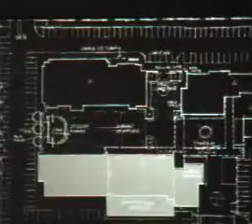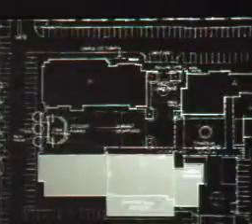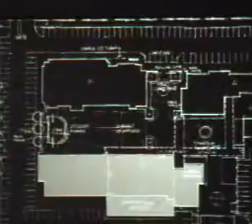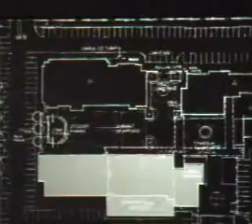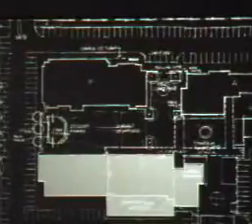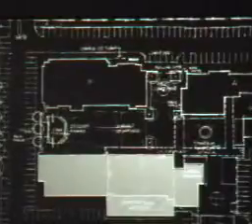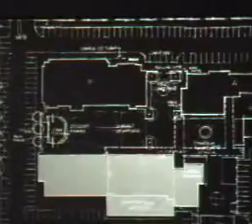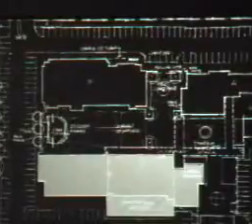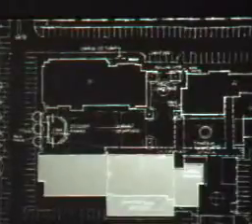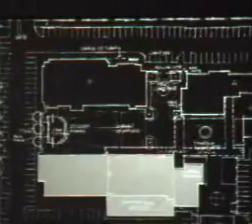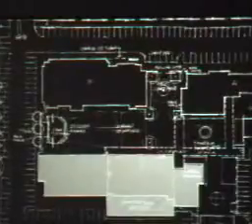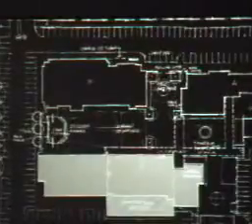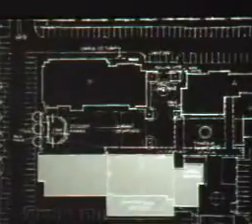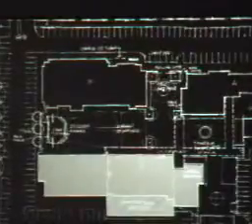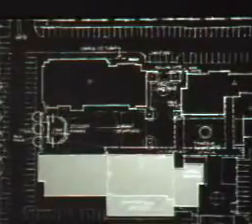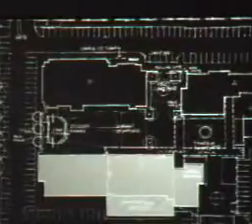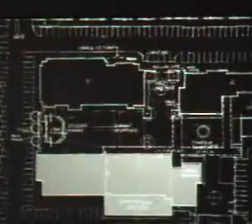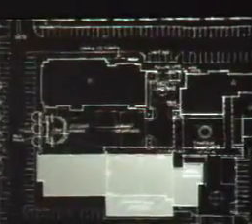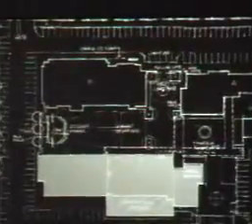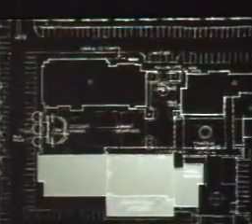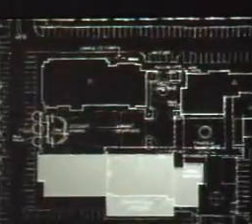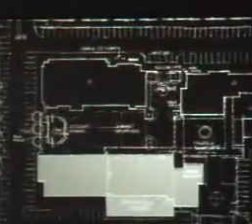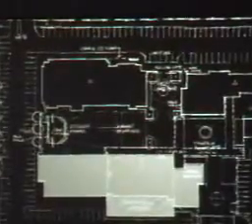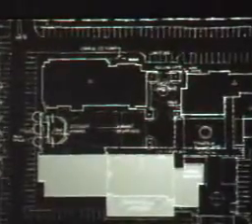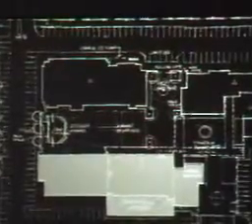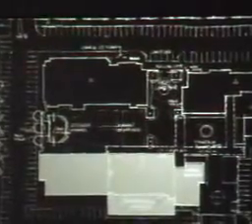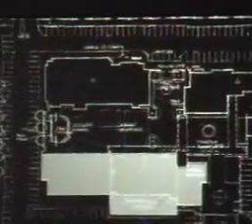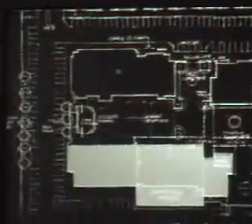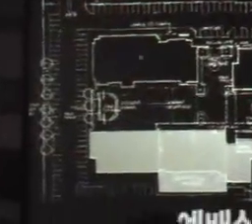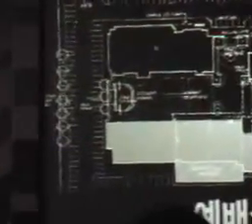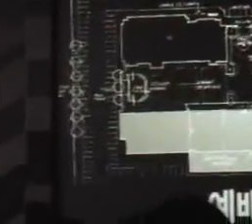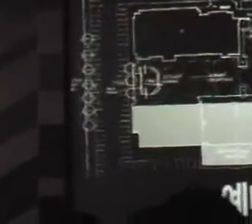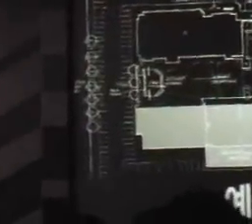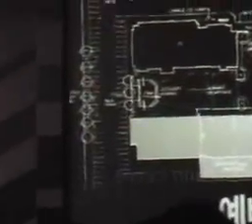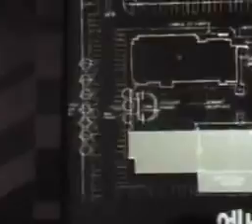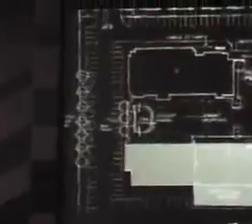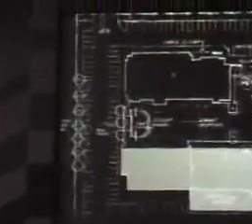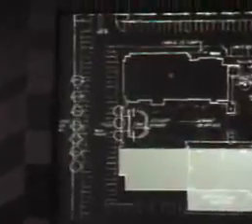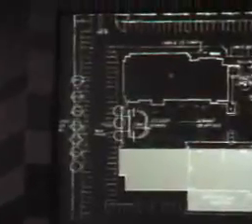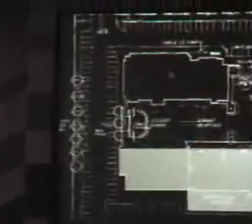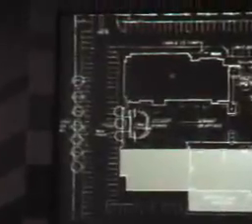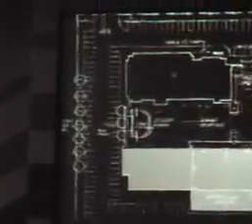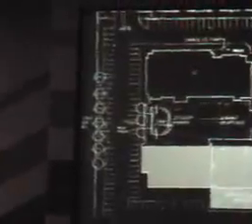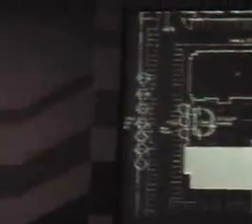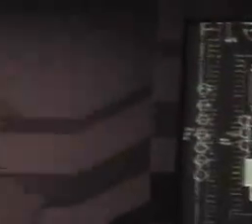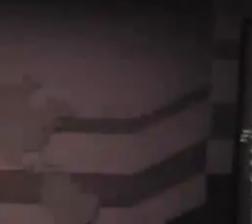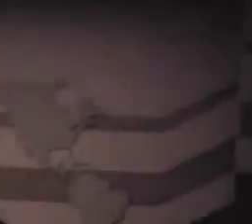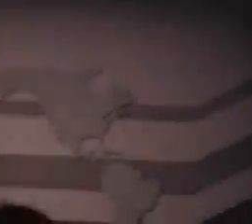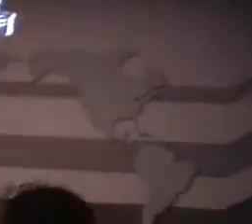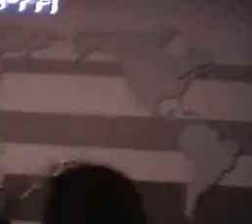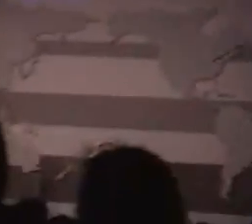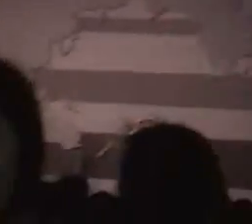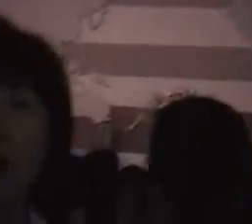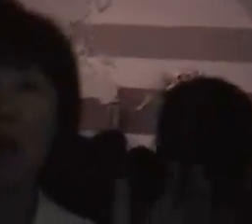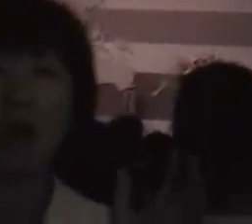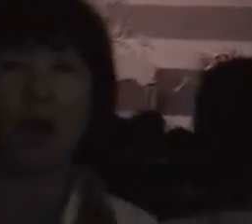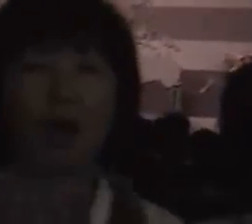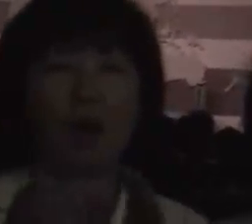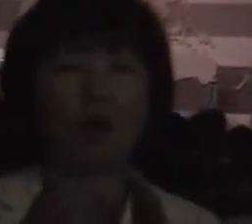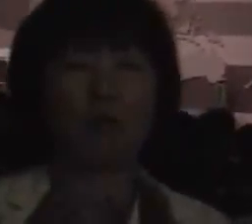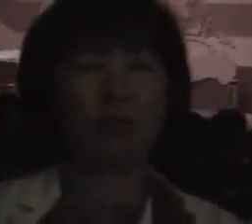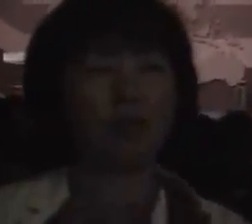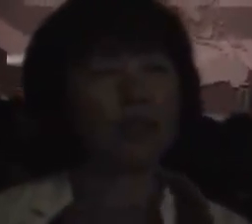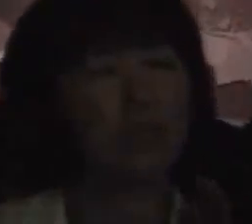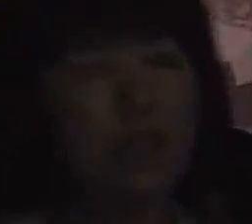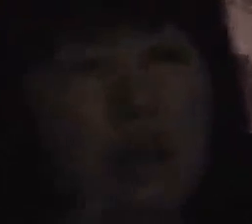300명쯤 들어가는 방이 4군데 나오고, 칸막이를 다시 거두면은 한 자리에서 700명 내지